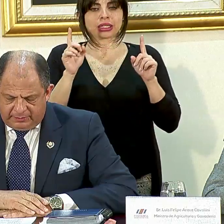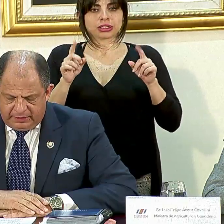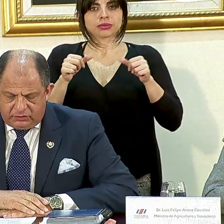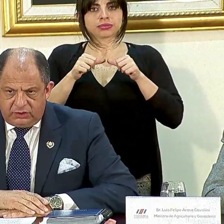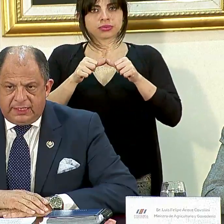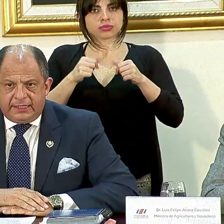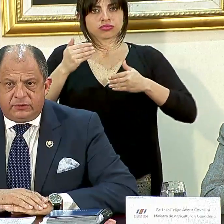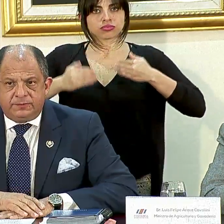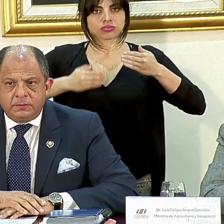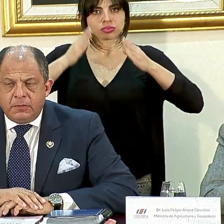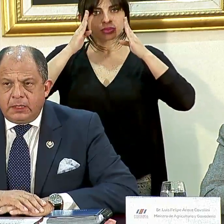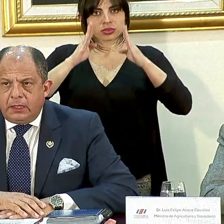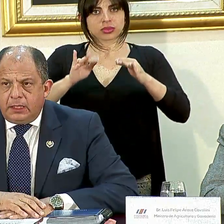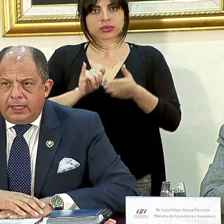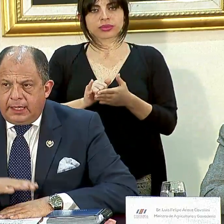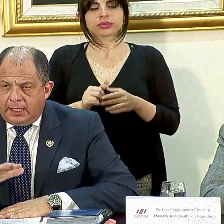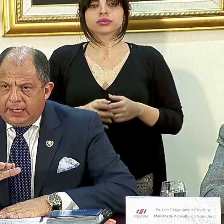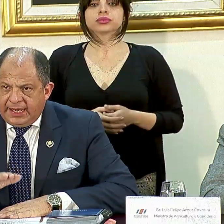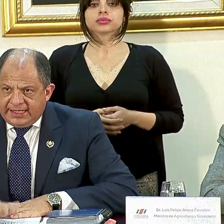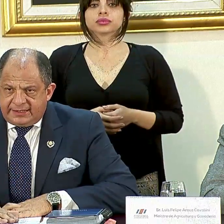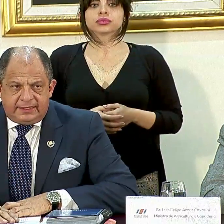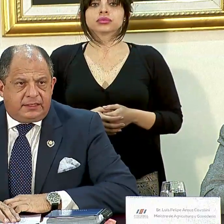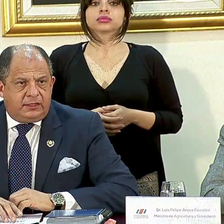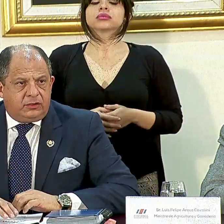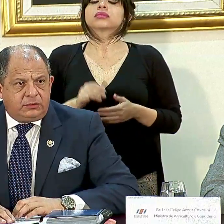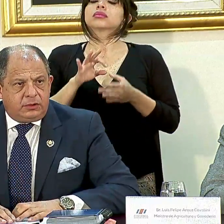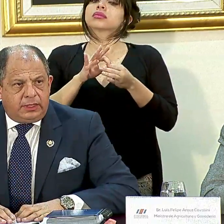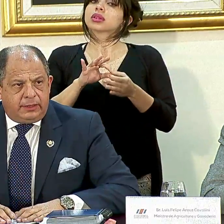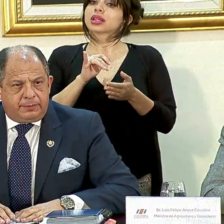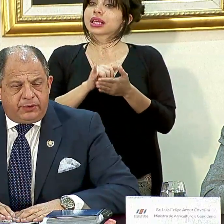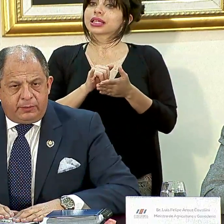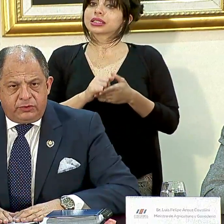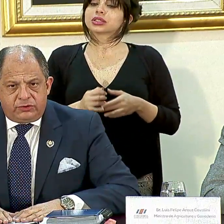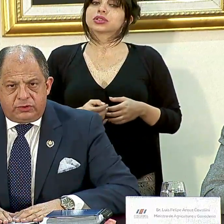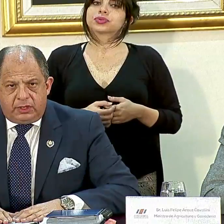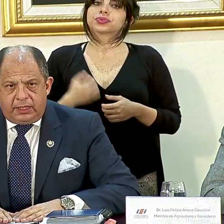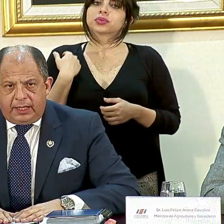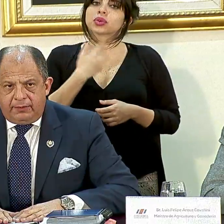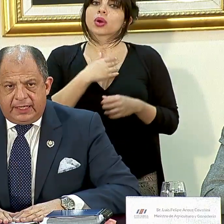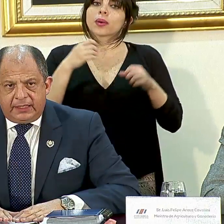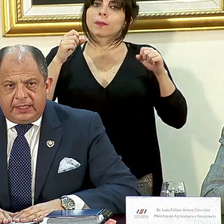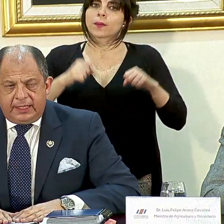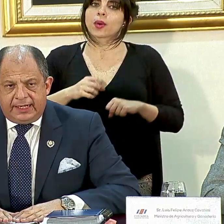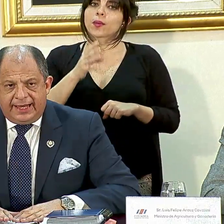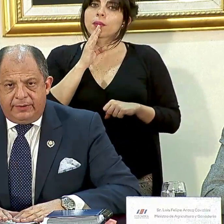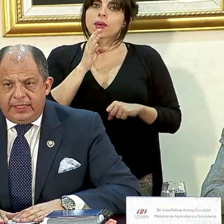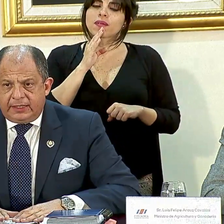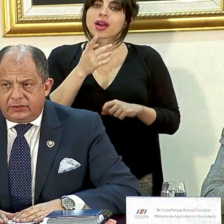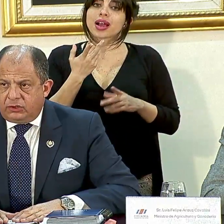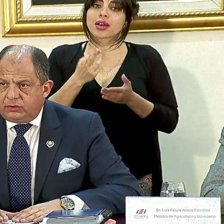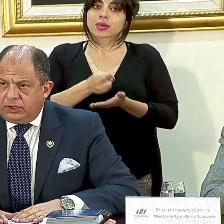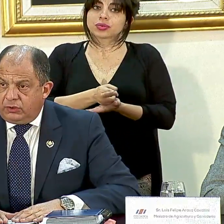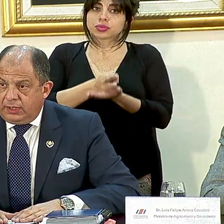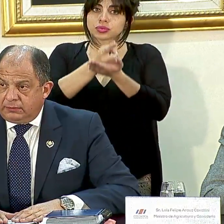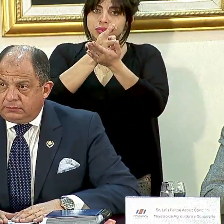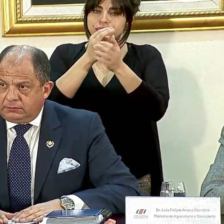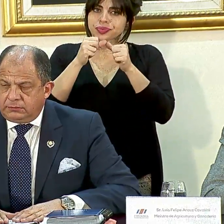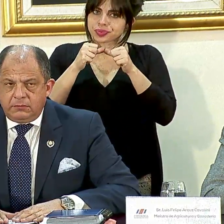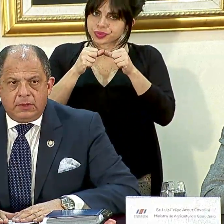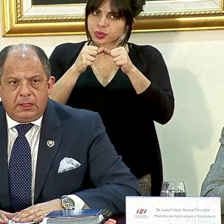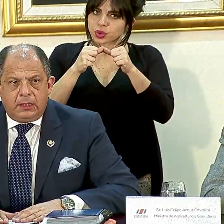continuado tratamiento del caso. En ese sentido, podemos hablar de que la rehabilitación